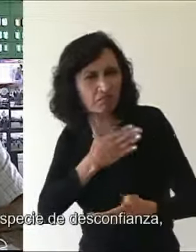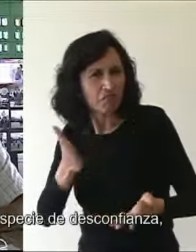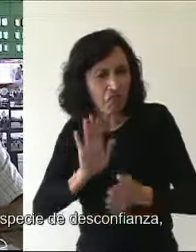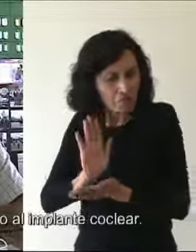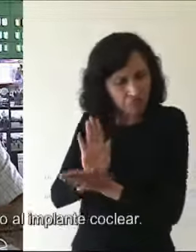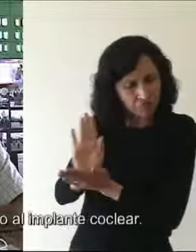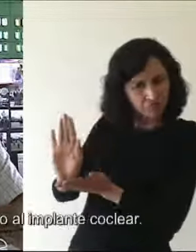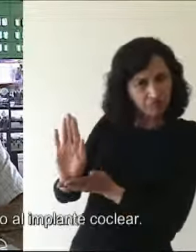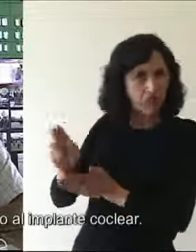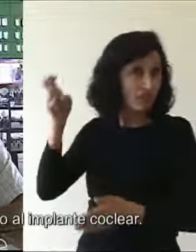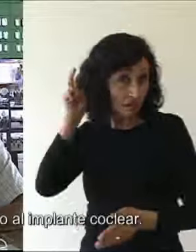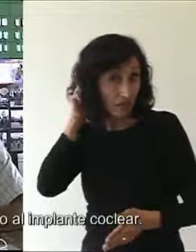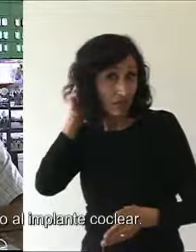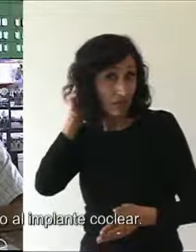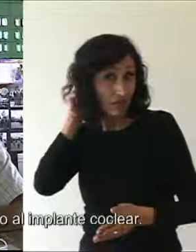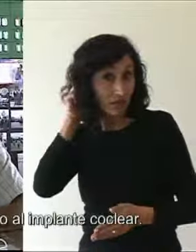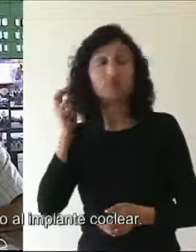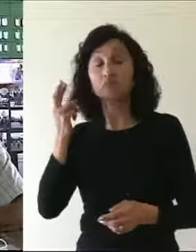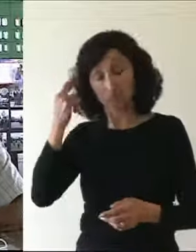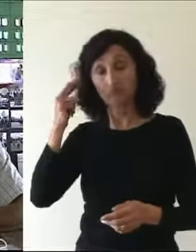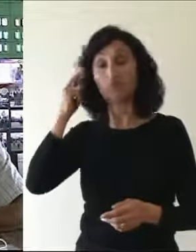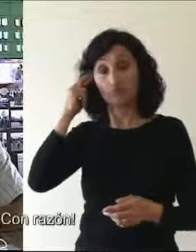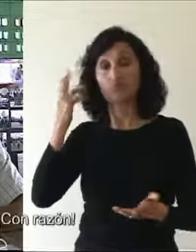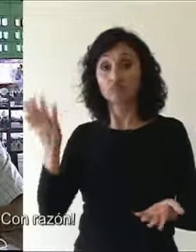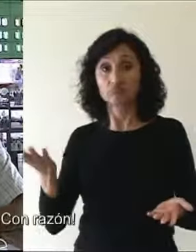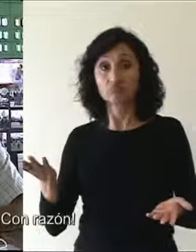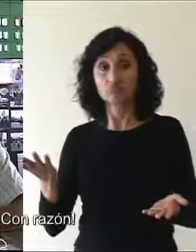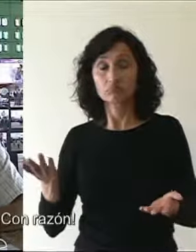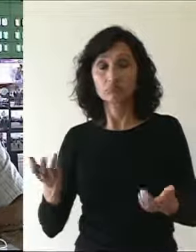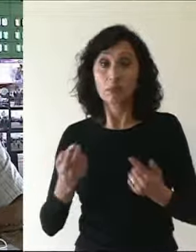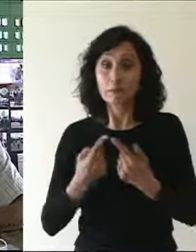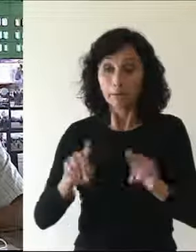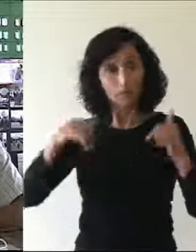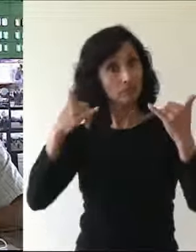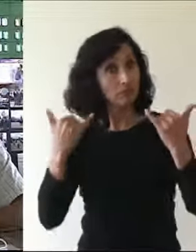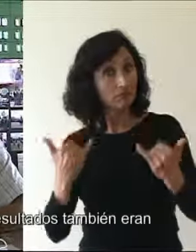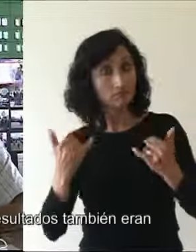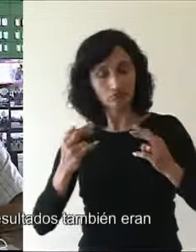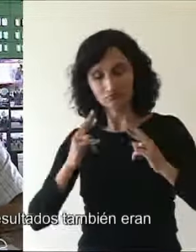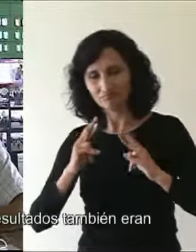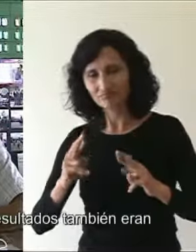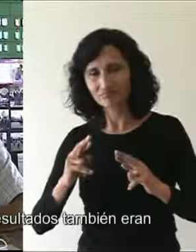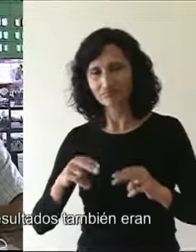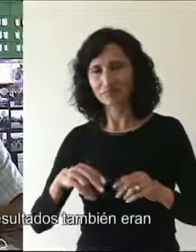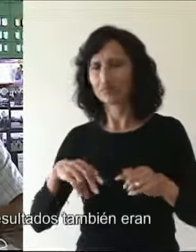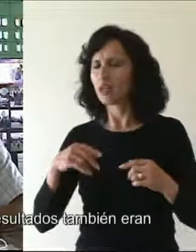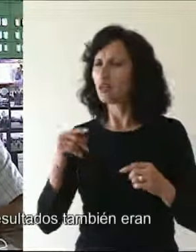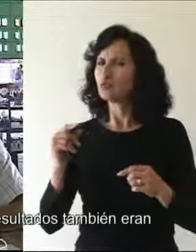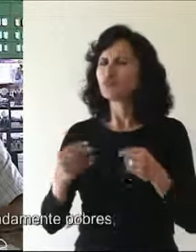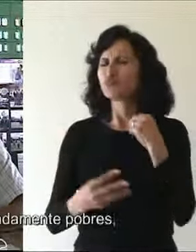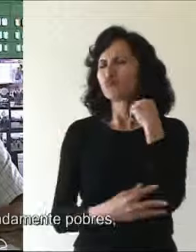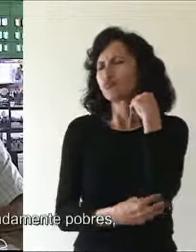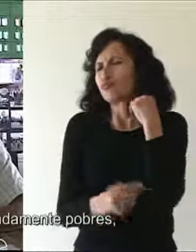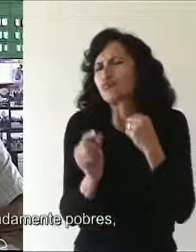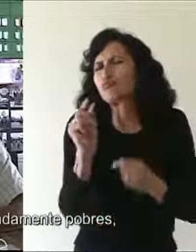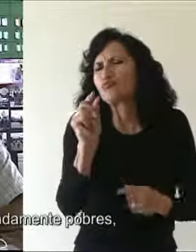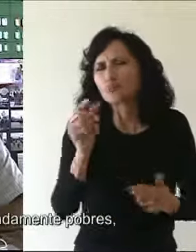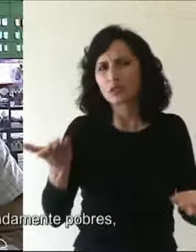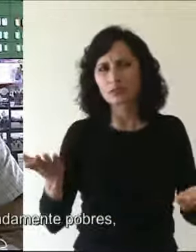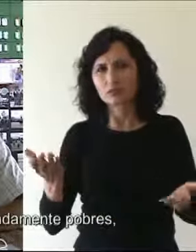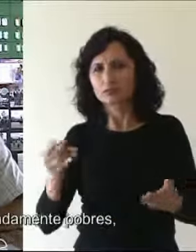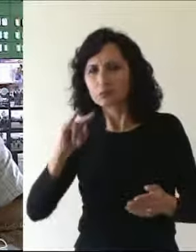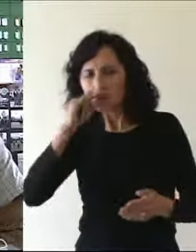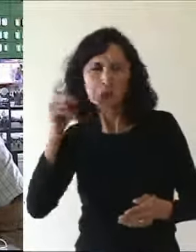desconfianza, de rechazo al implante coclear. Con razón. Ahora, los resultados también eran